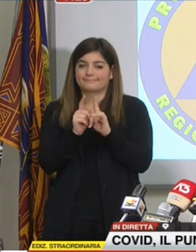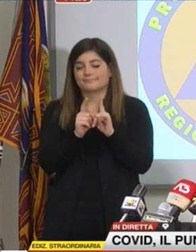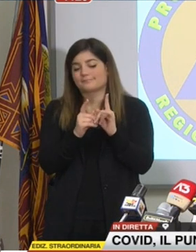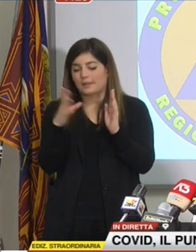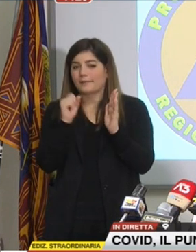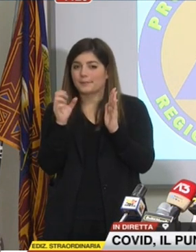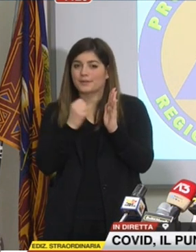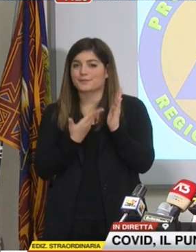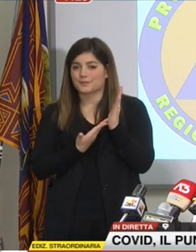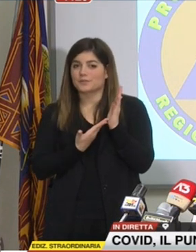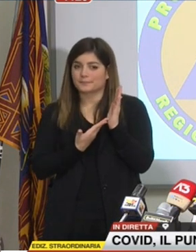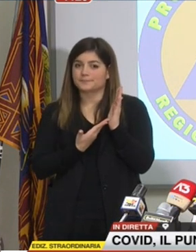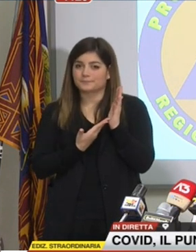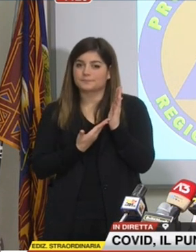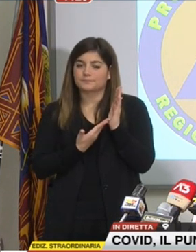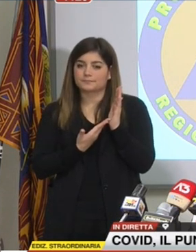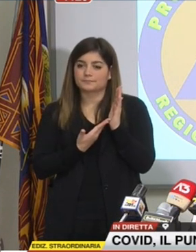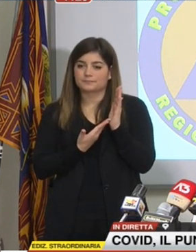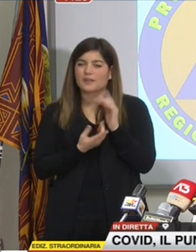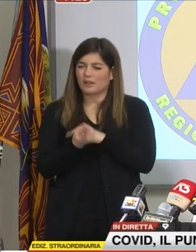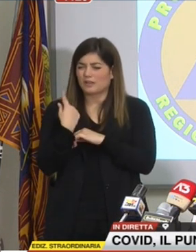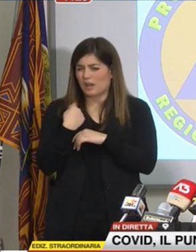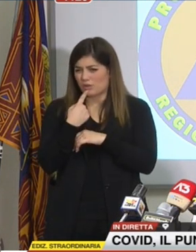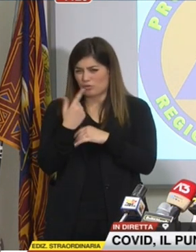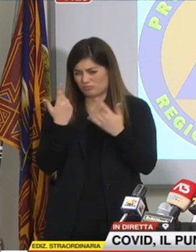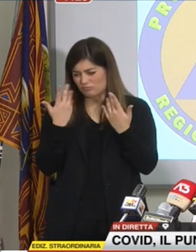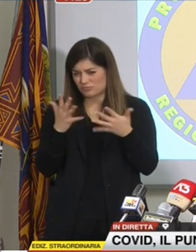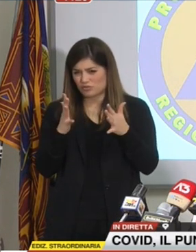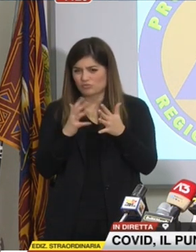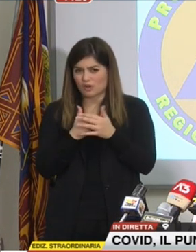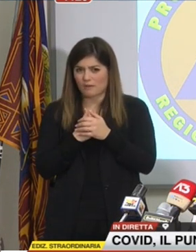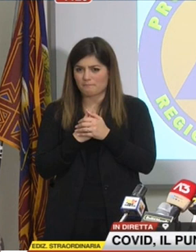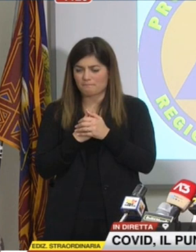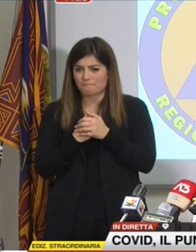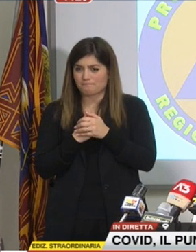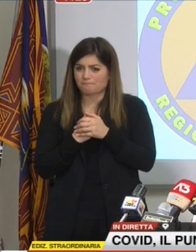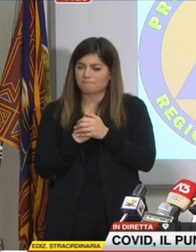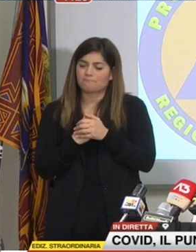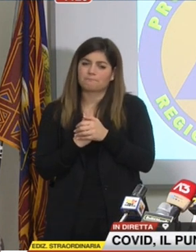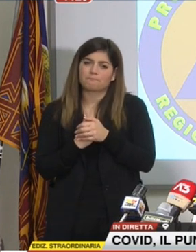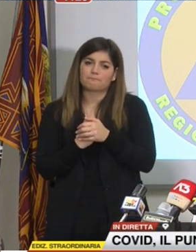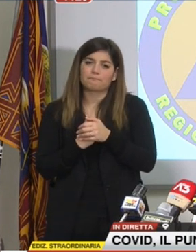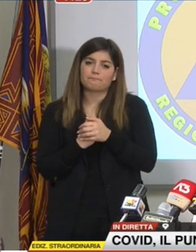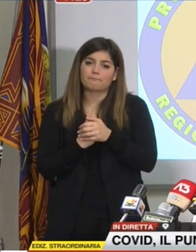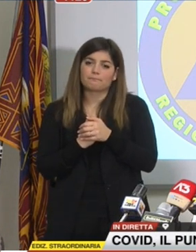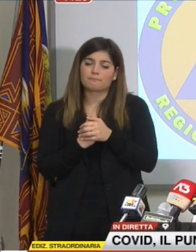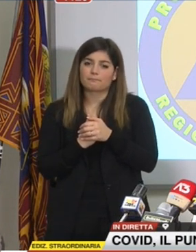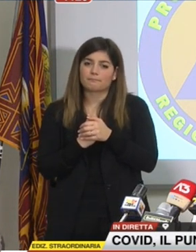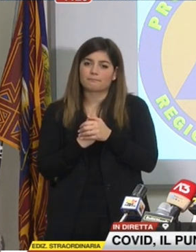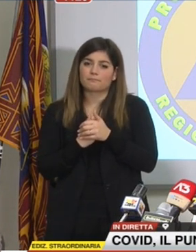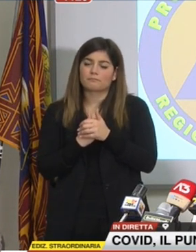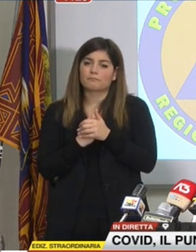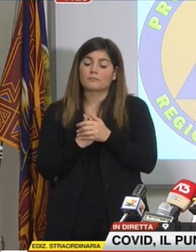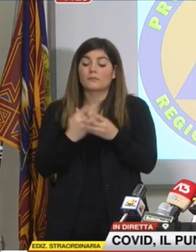Alla luce di tutto il dibattito che c'è stato, e questo ve l'ho detto anche ieri, nessuna lesa maestà. E va un po'